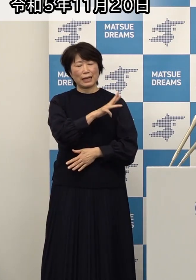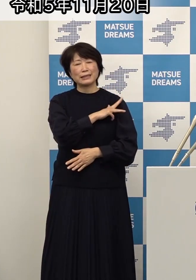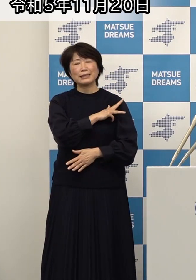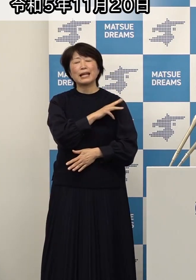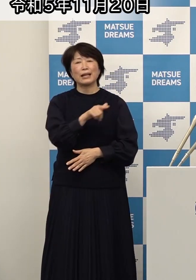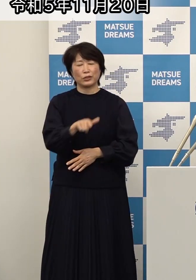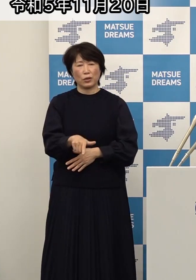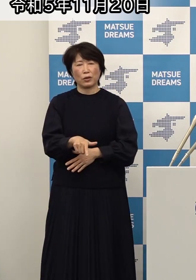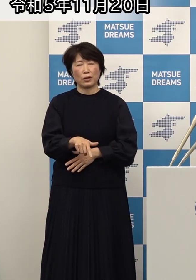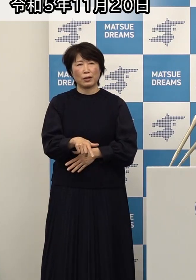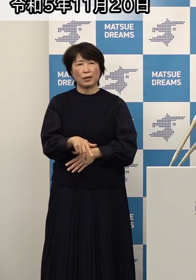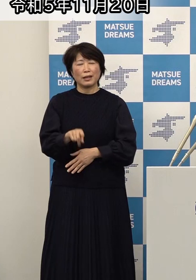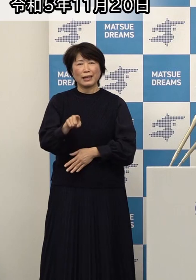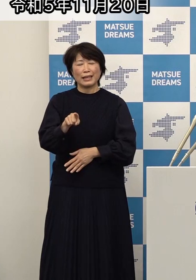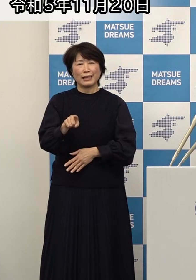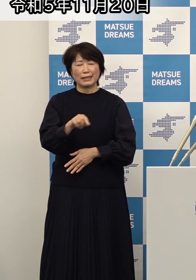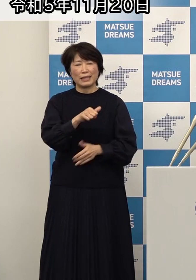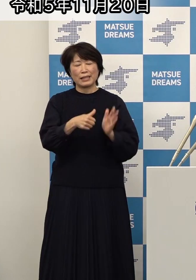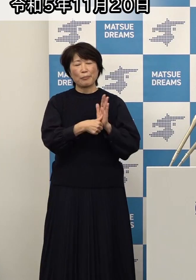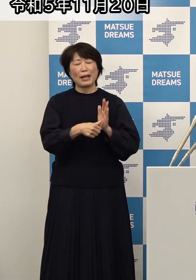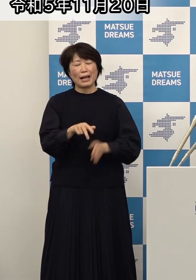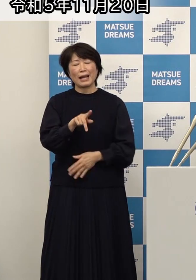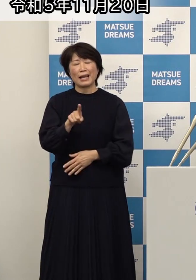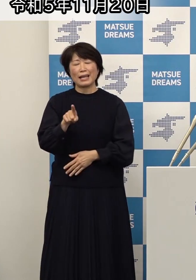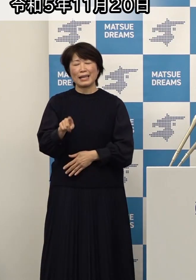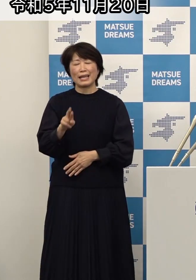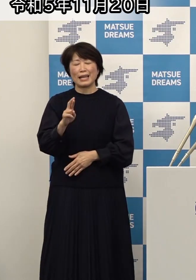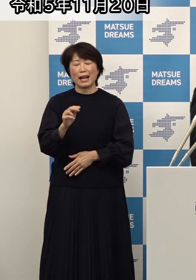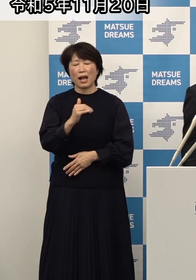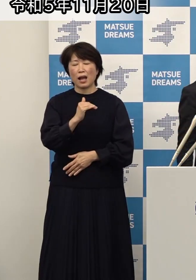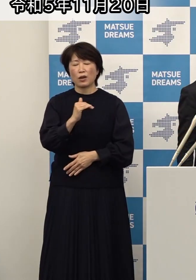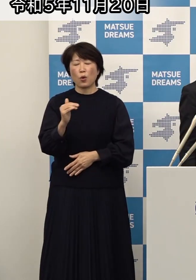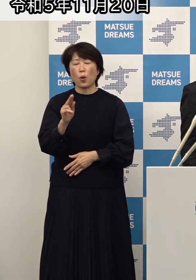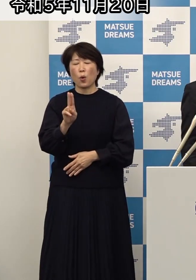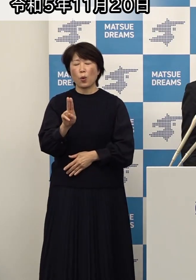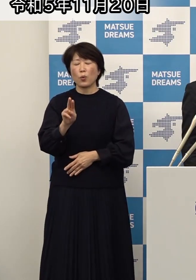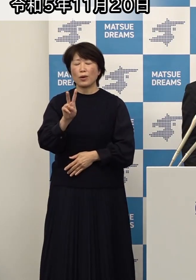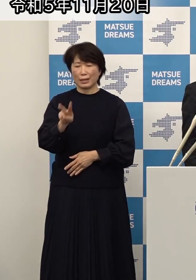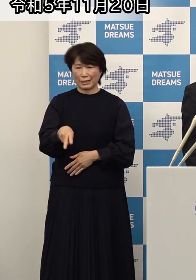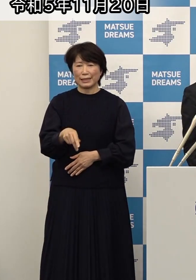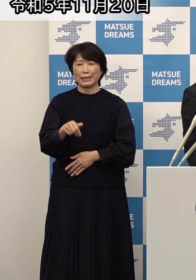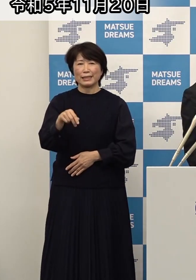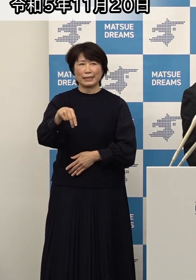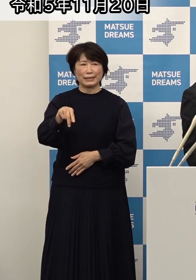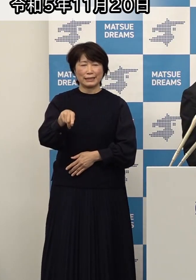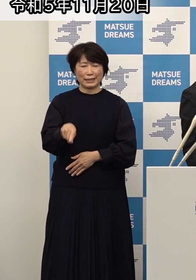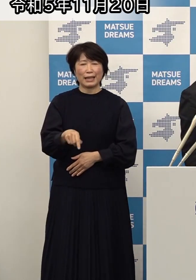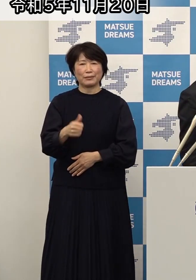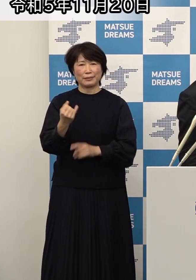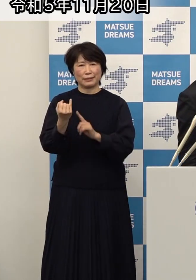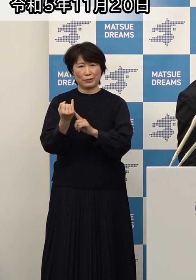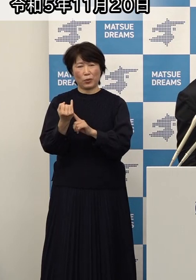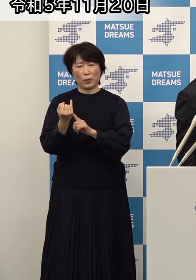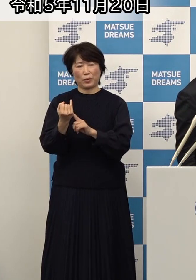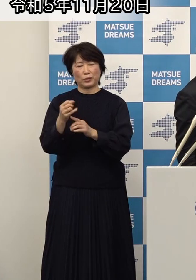。これをまた入賞作品ということで表彰をさせていただきたいと考えております。